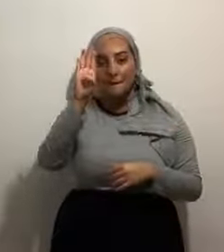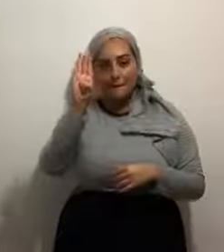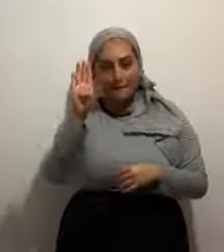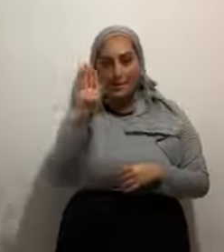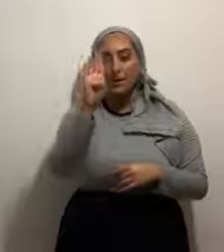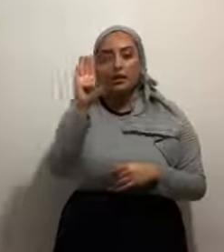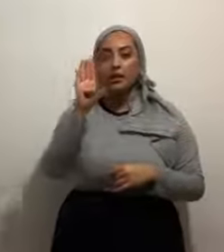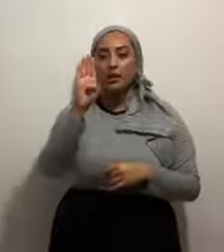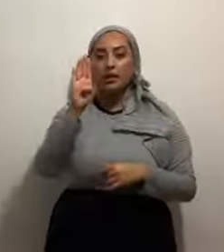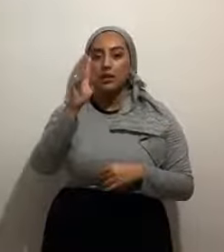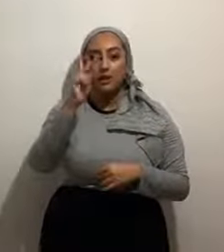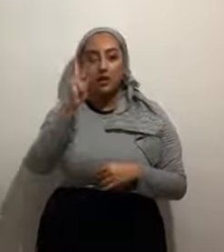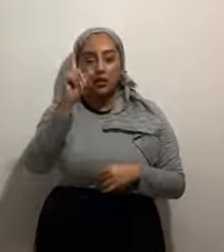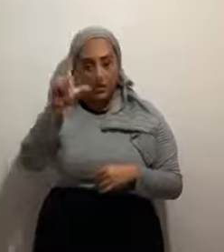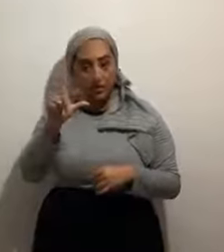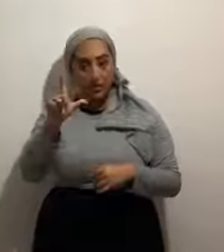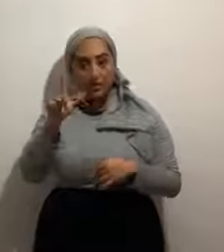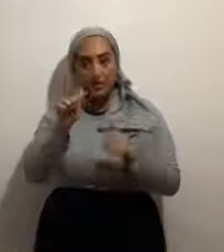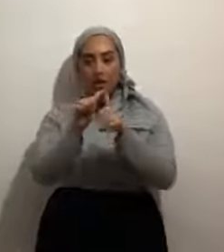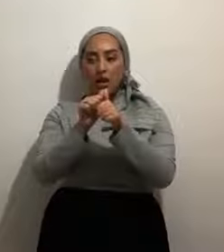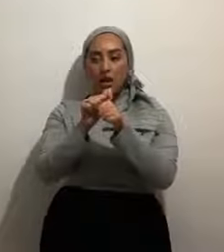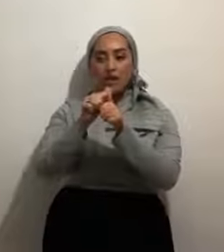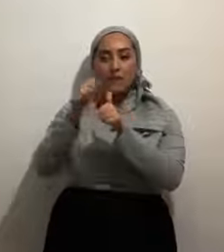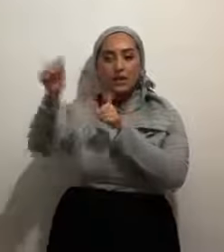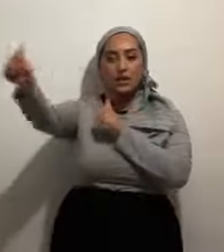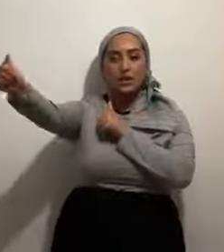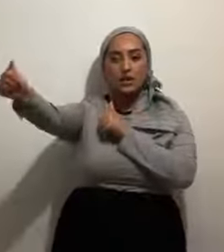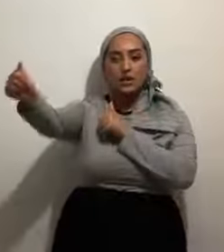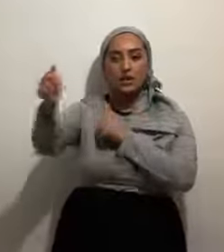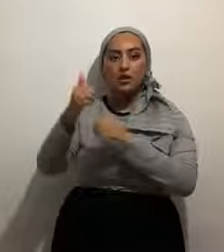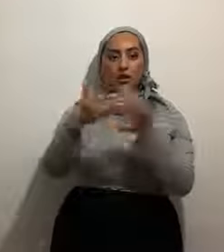kilómetros de distancia. Un año luz.